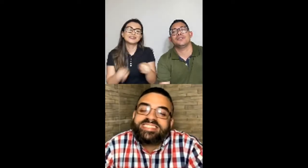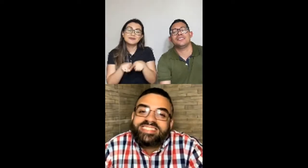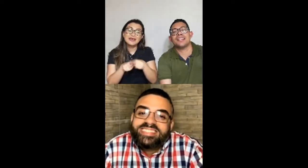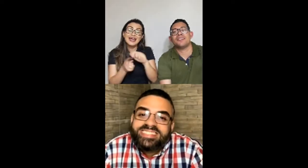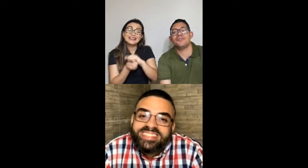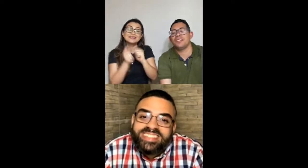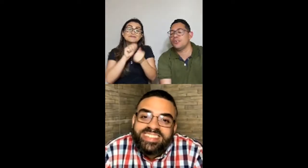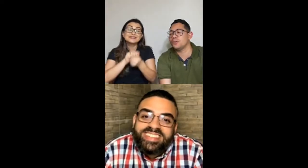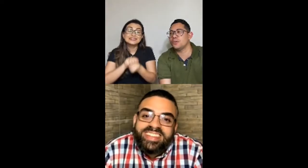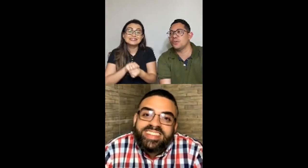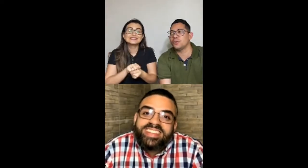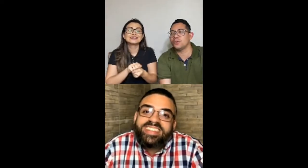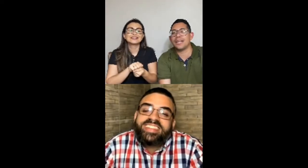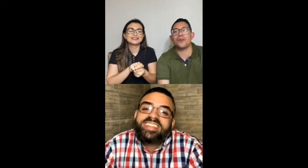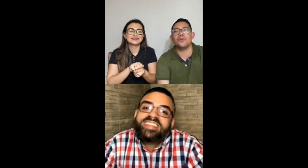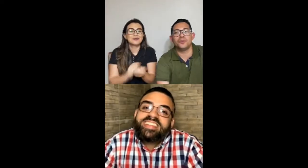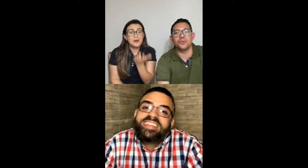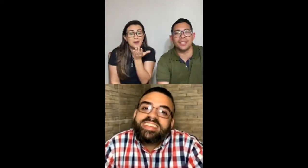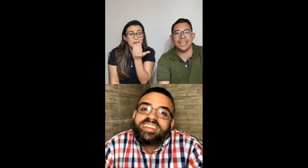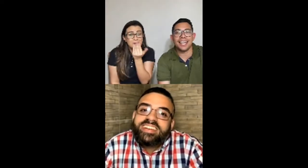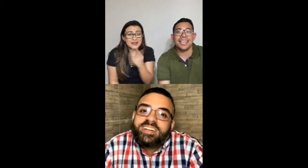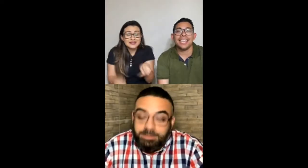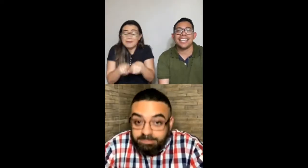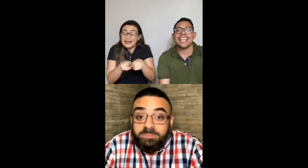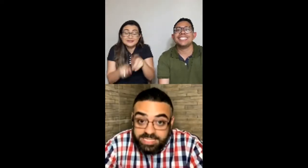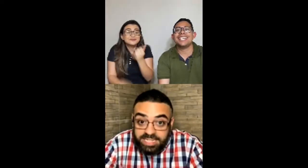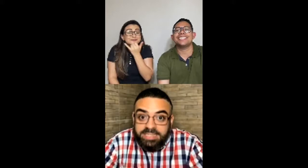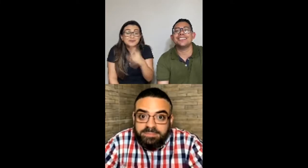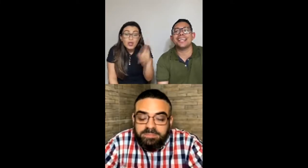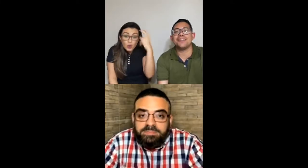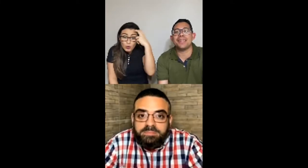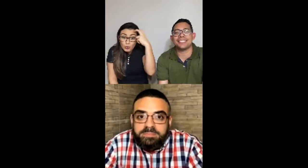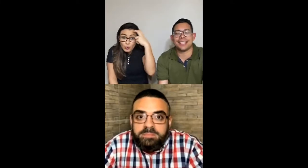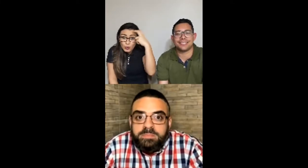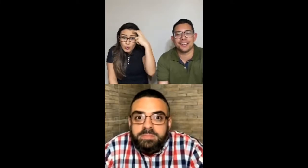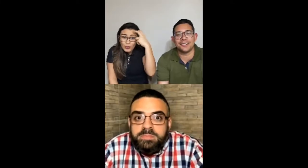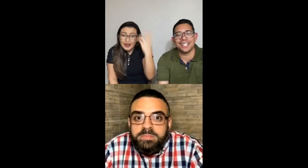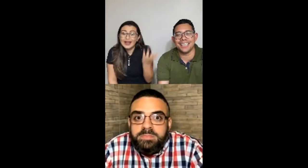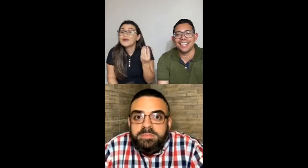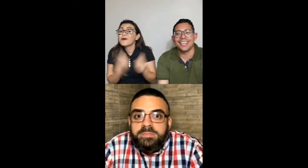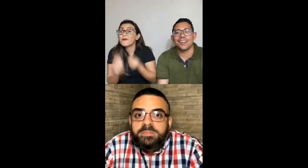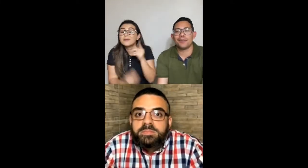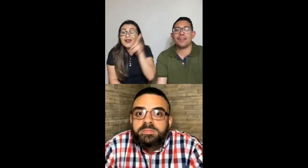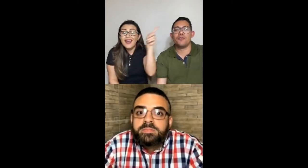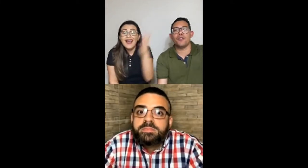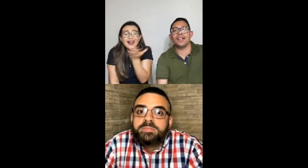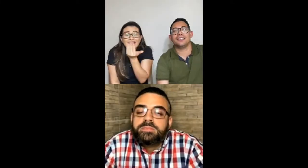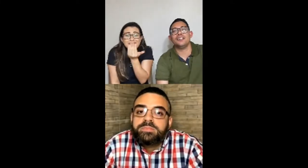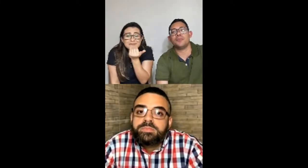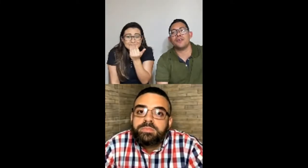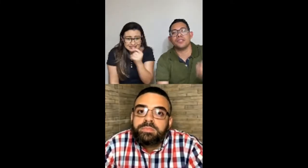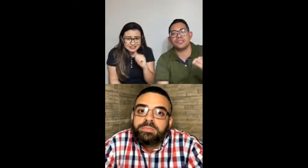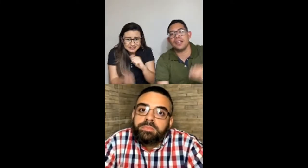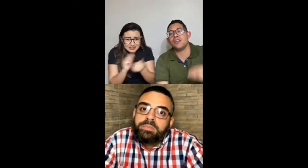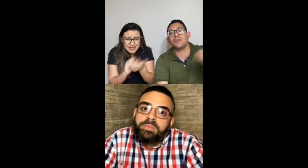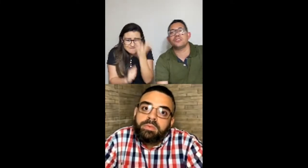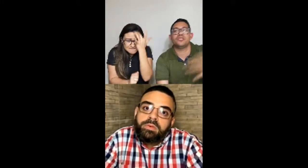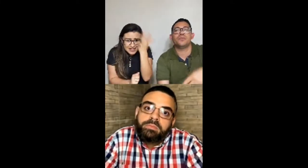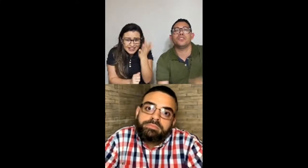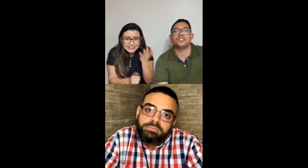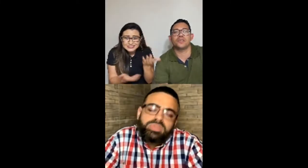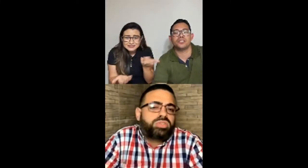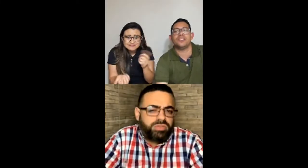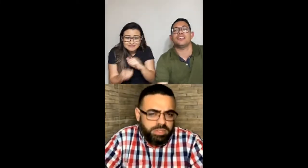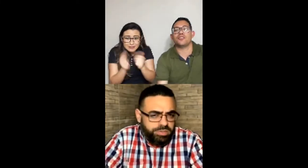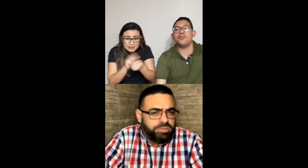do desafio da cultura, né? E aí essa questão da alimentação aí, como é que foi? Tanto para você, como sua